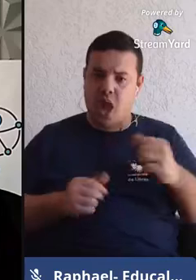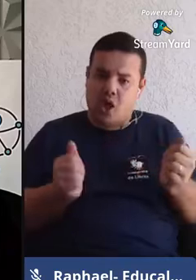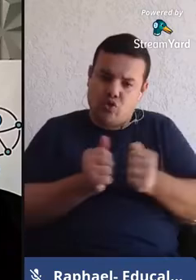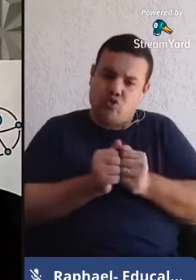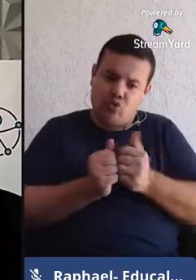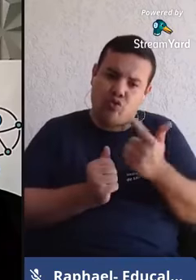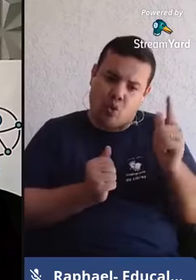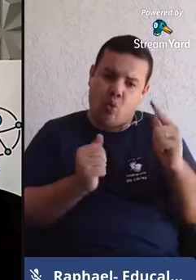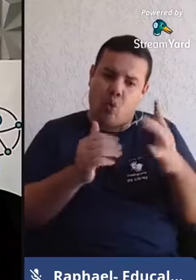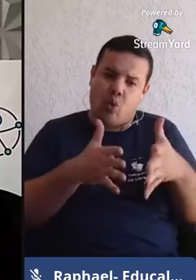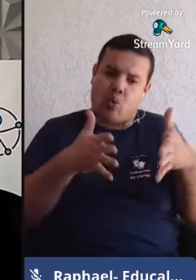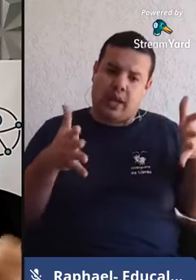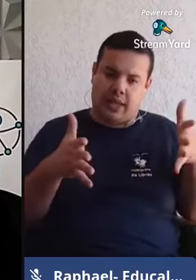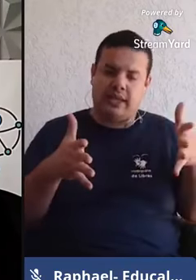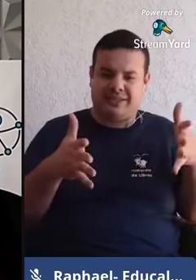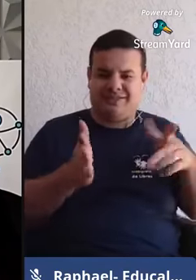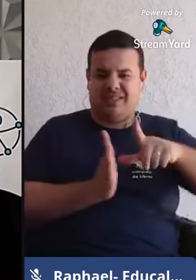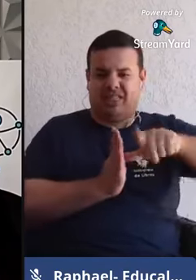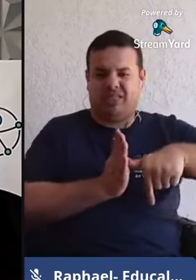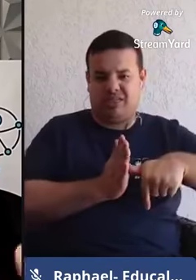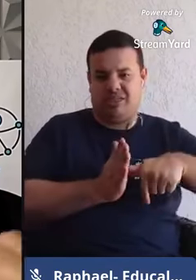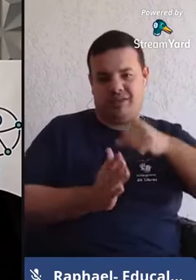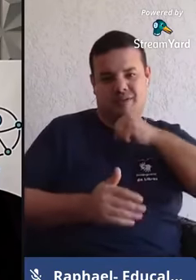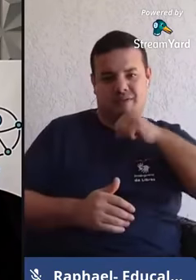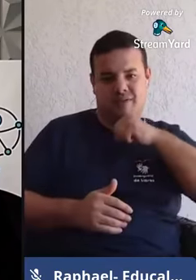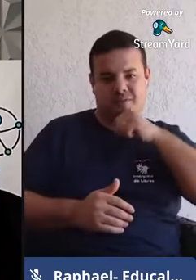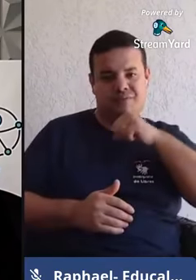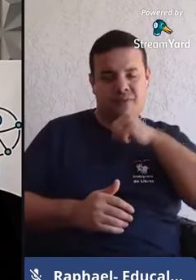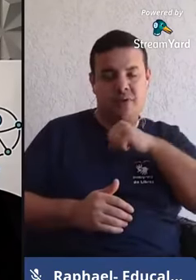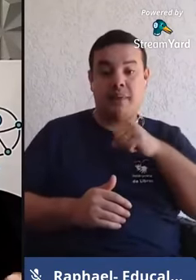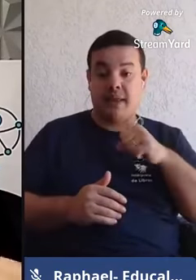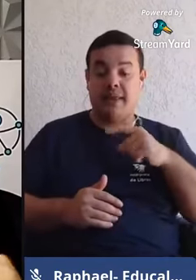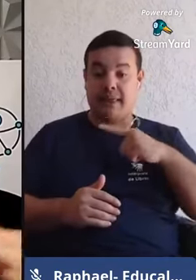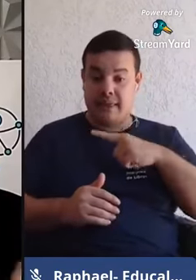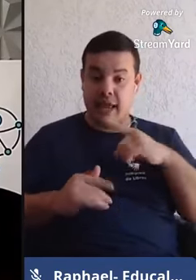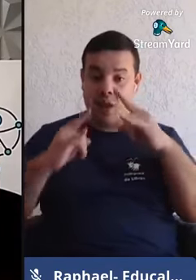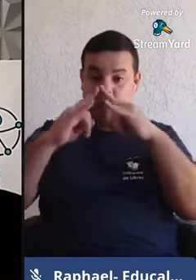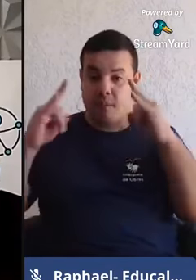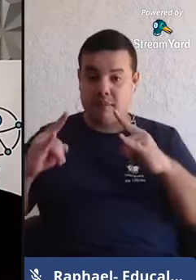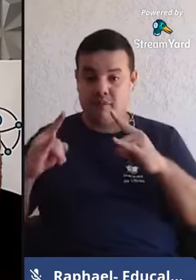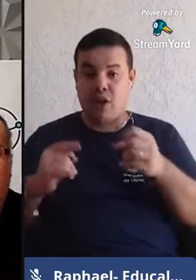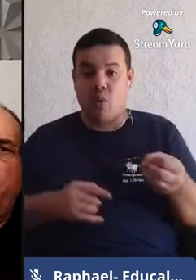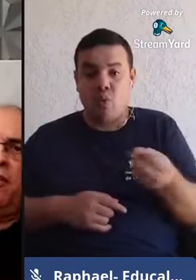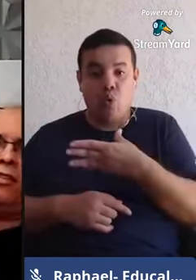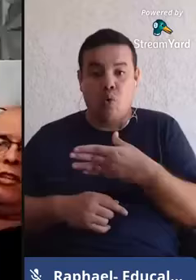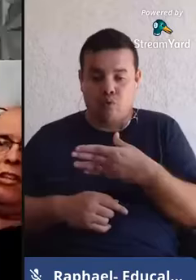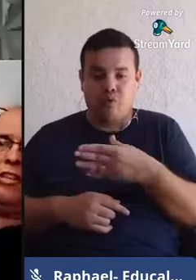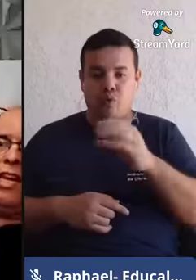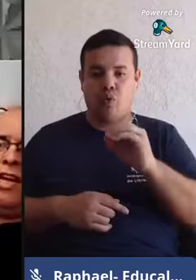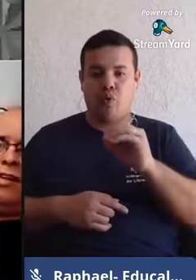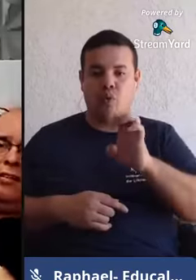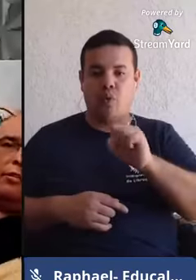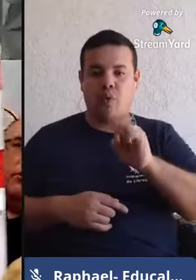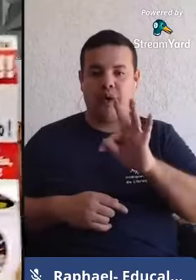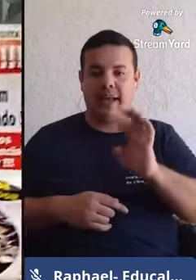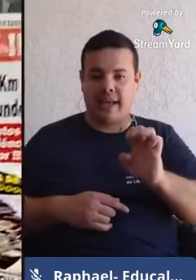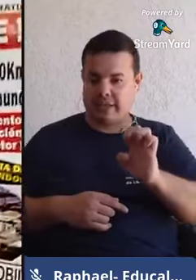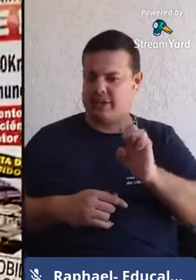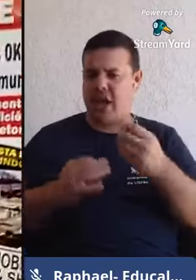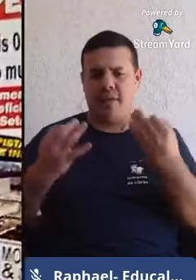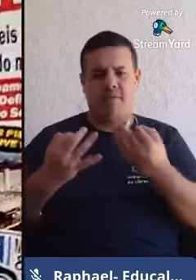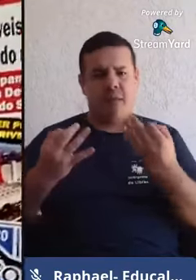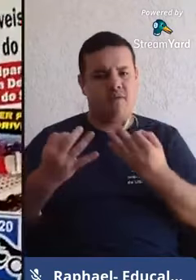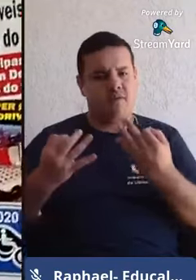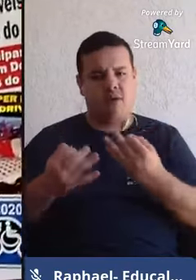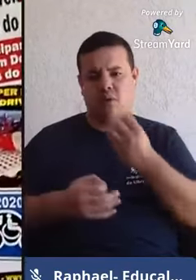o pavilhão esse de 18 mil metros, que é chamado de pavilhão novo, pavilhão oeste lá, é um pavilhão perfeito, muito bom. Então a gente está lá, com a feira